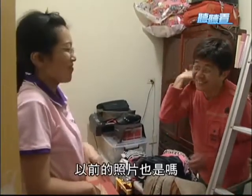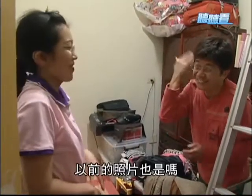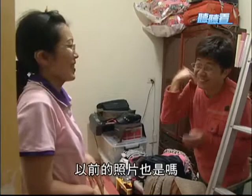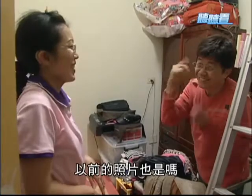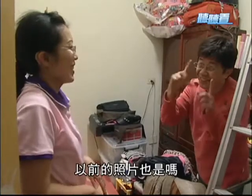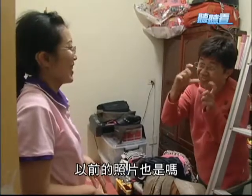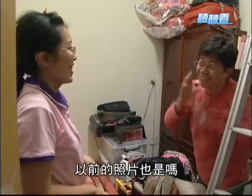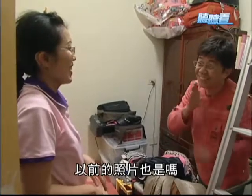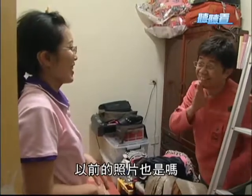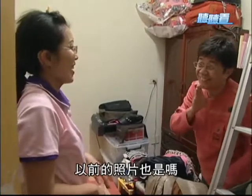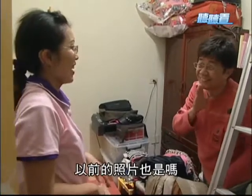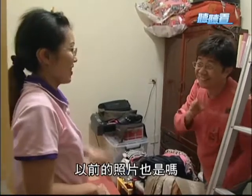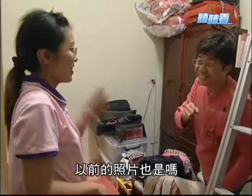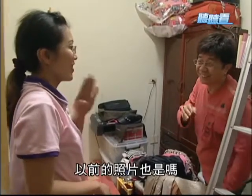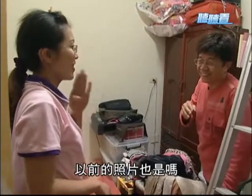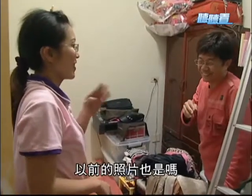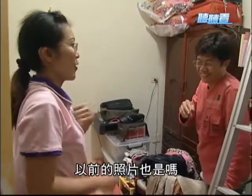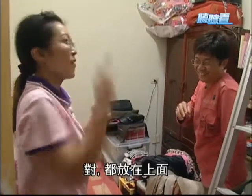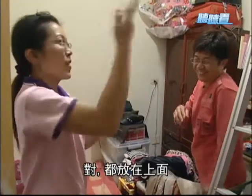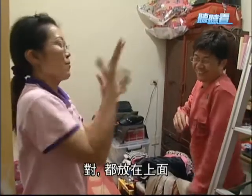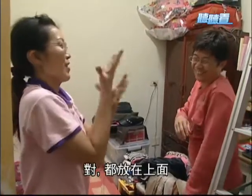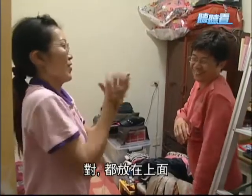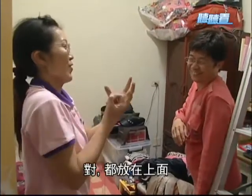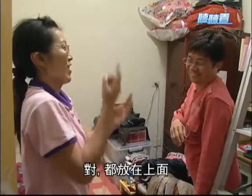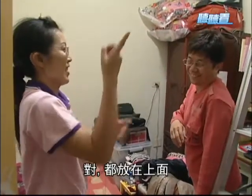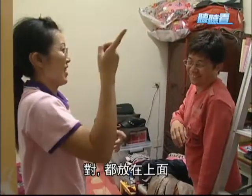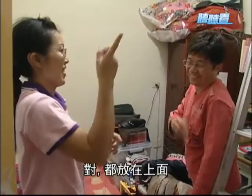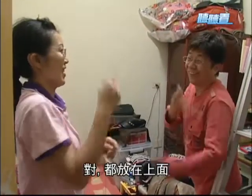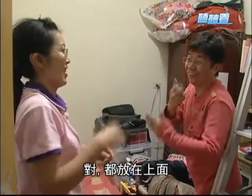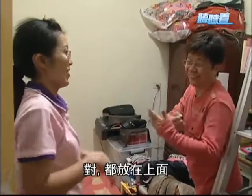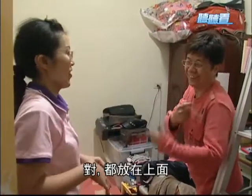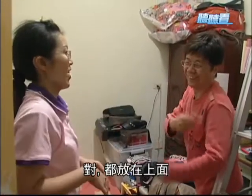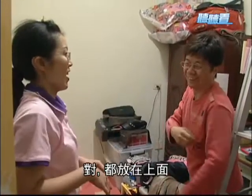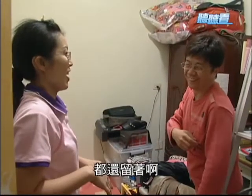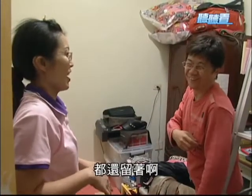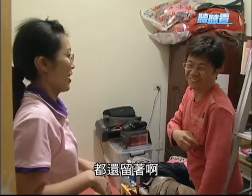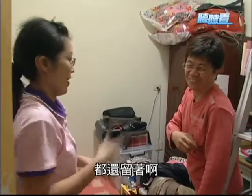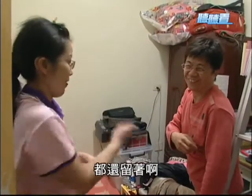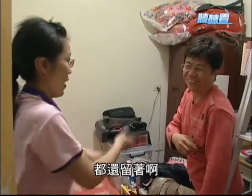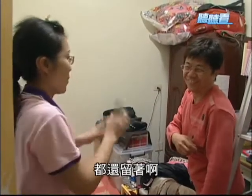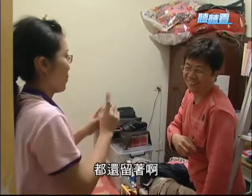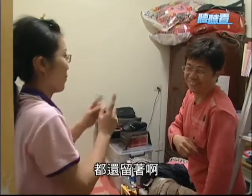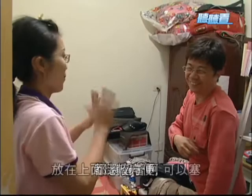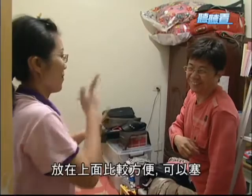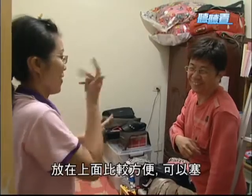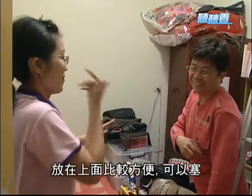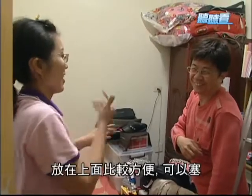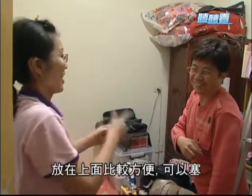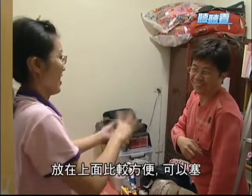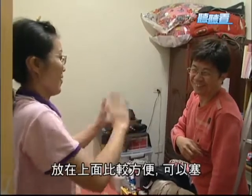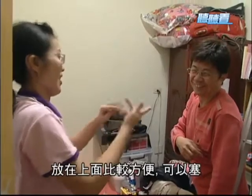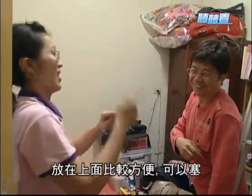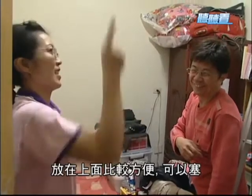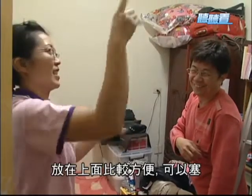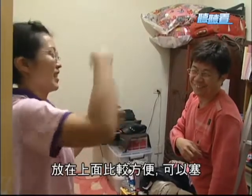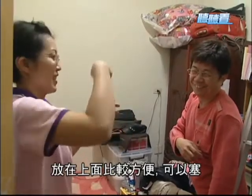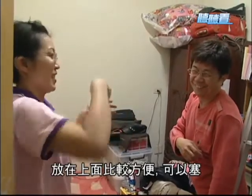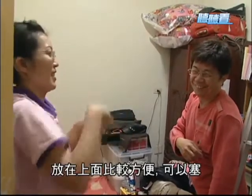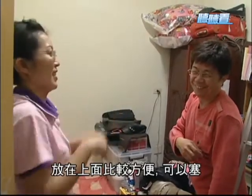的照片也是吗？ 对，都放在上面。 都还留着？ 嗯，放在上面比较方便，可以